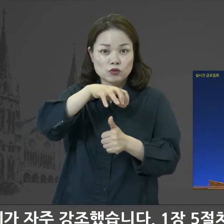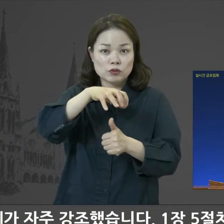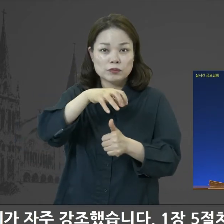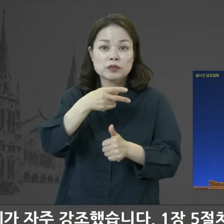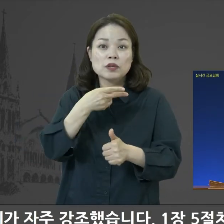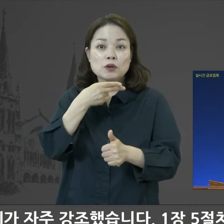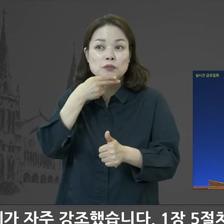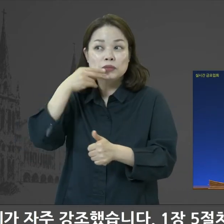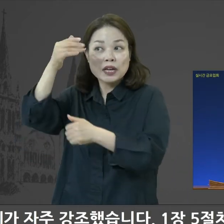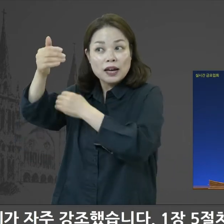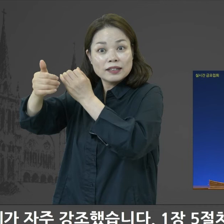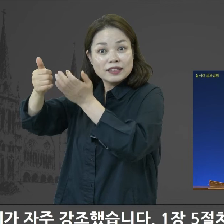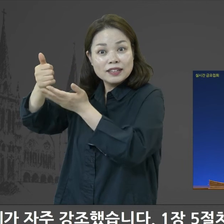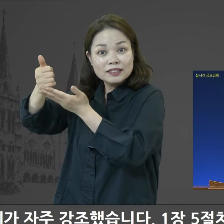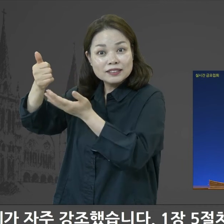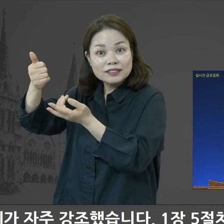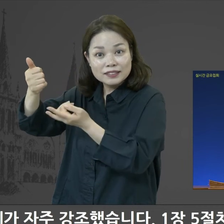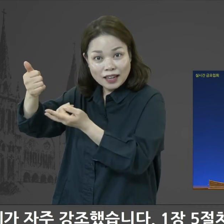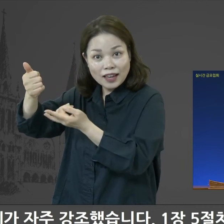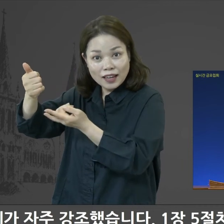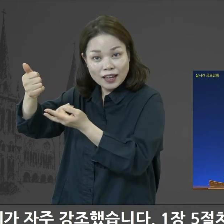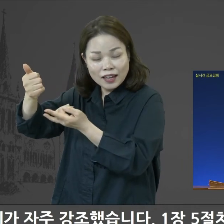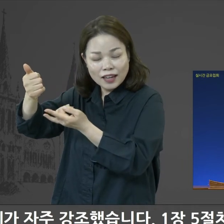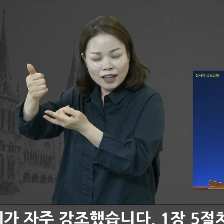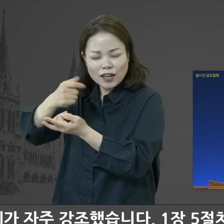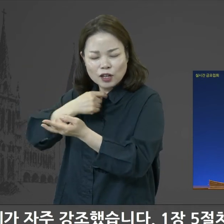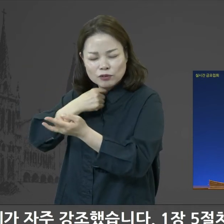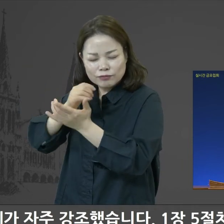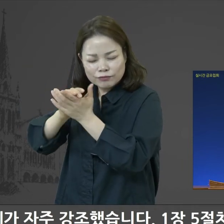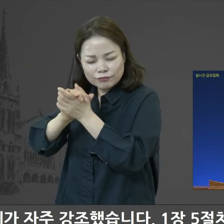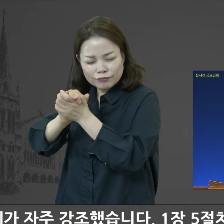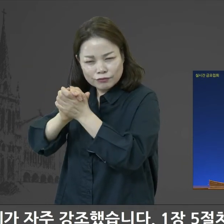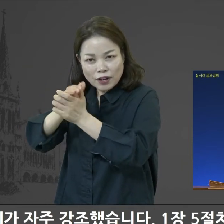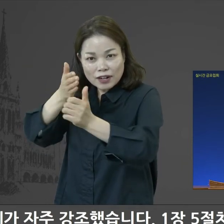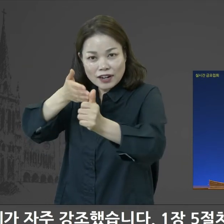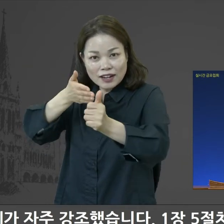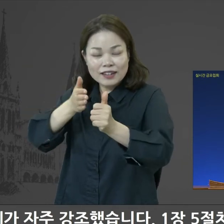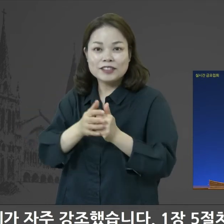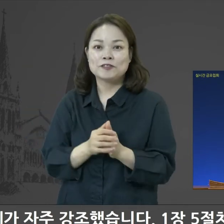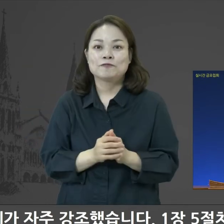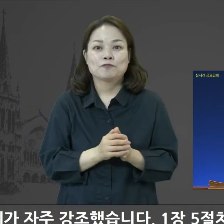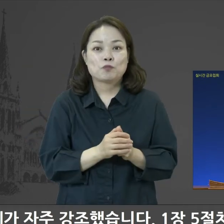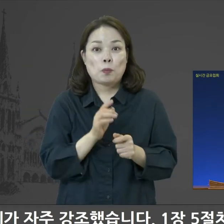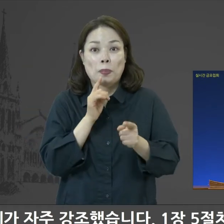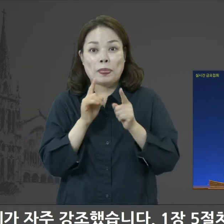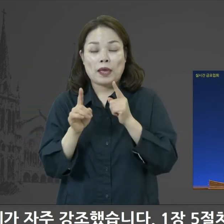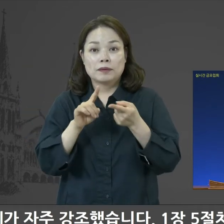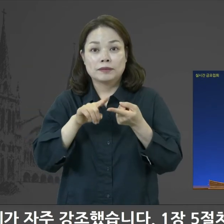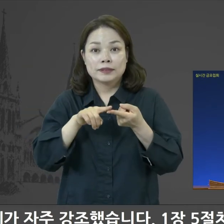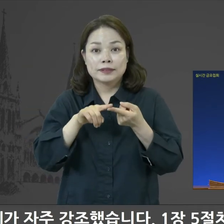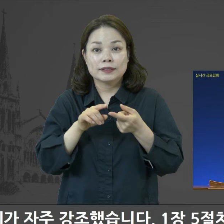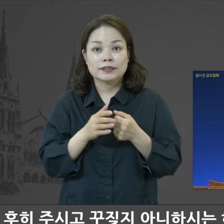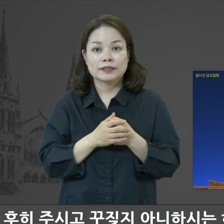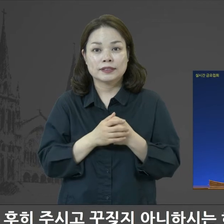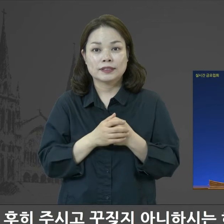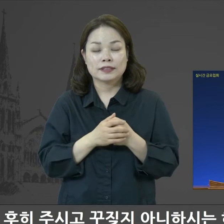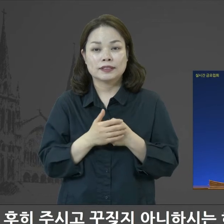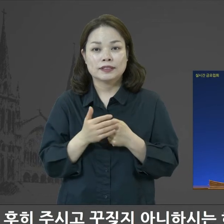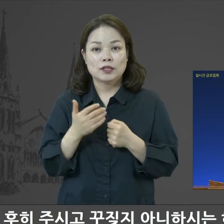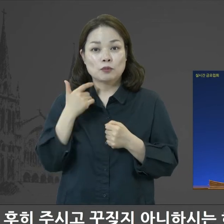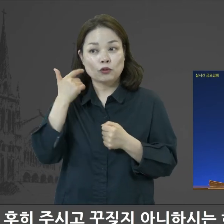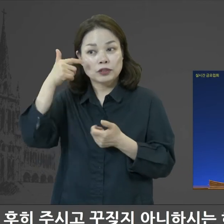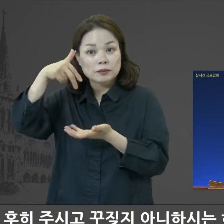아니하시는 하나님께 구하라 그랬죠. 이 말씀에 대해서